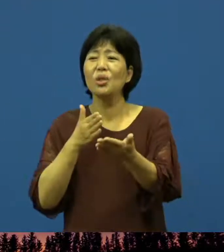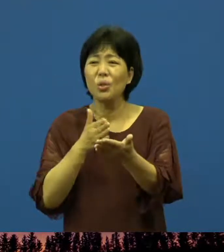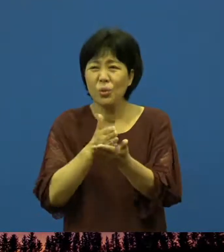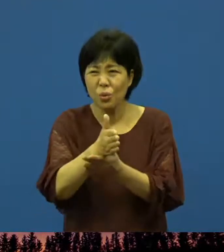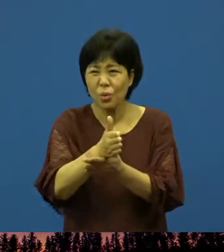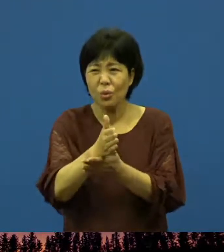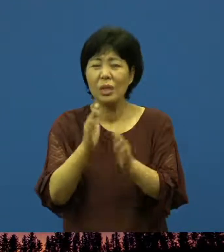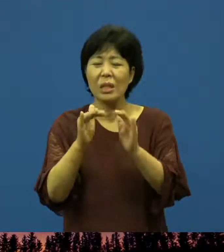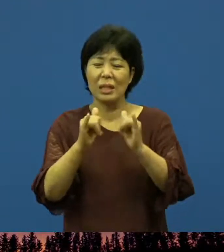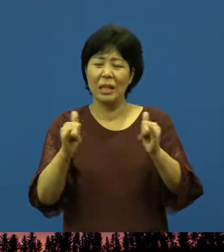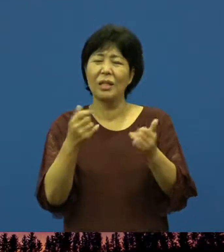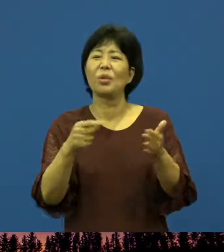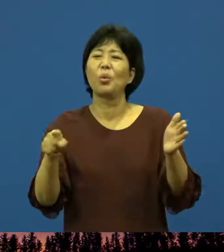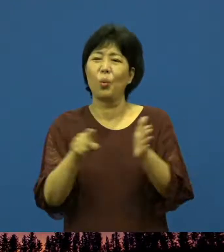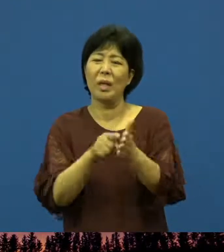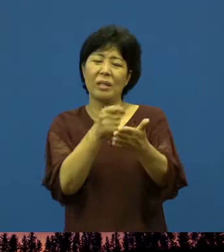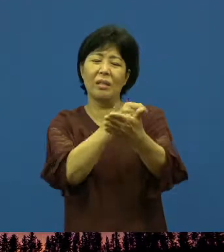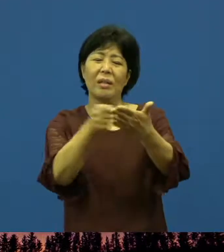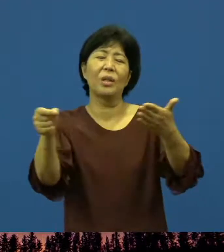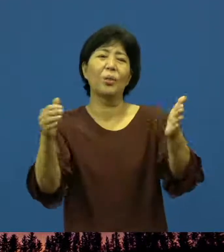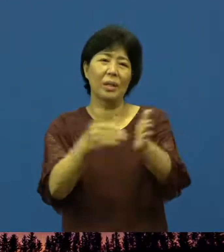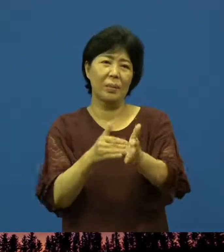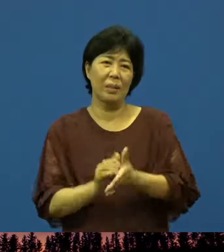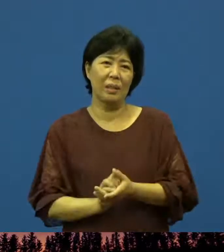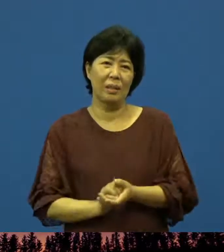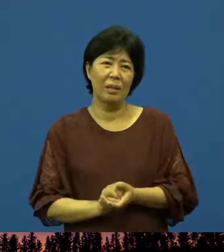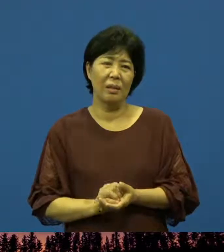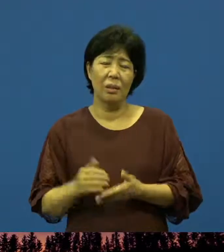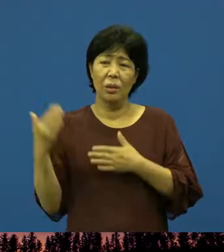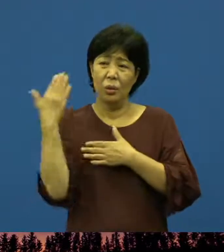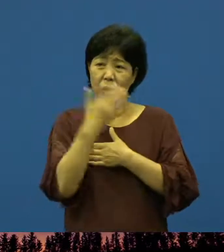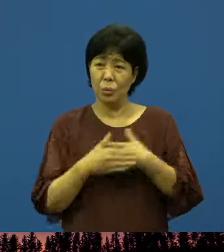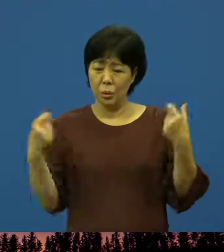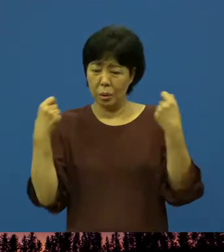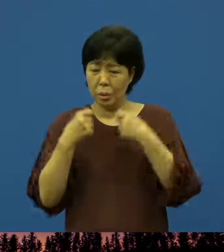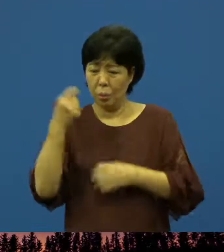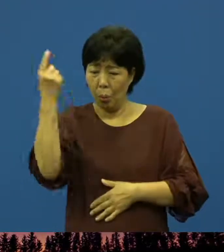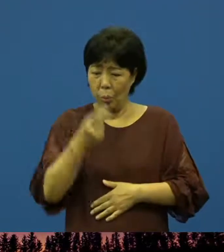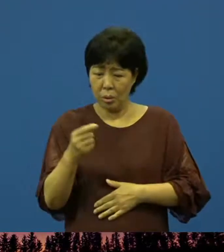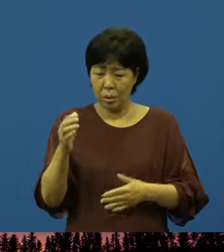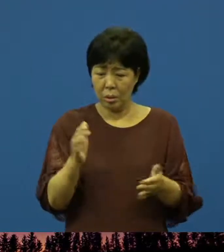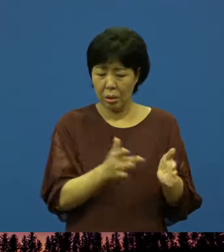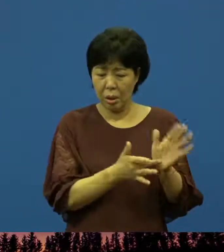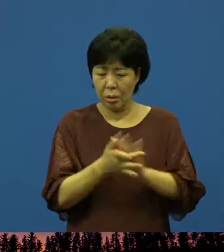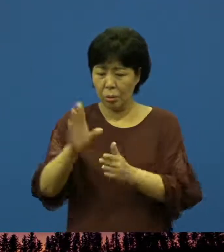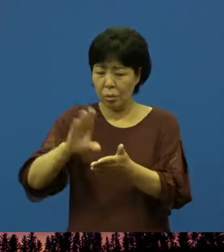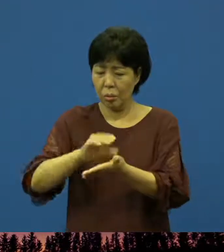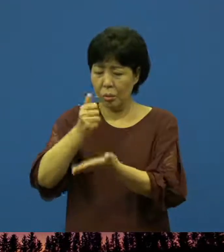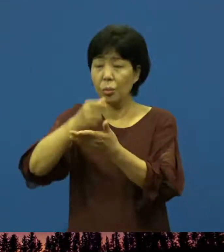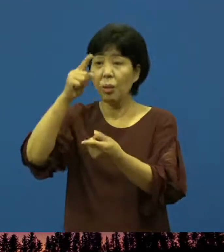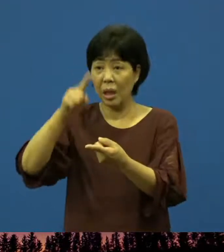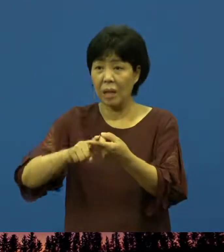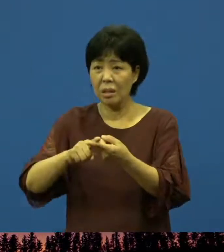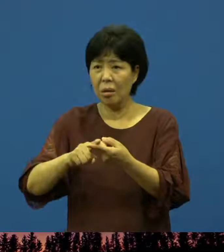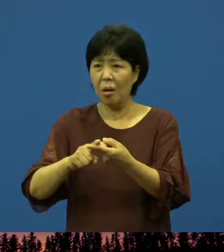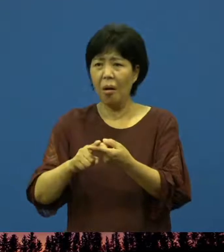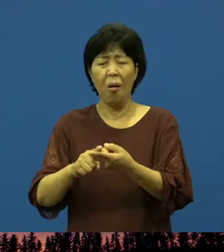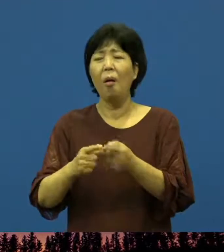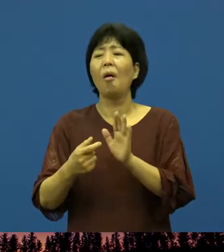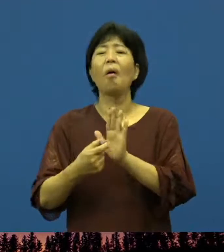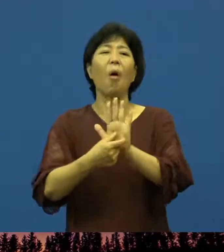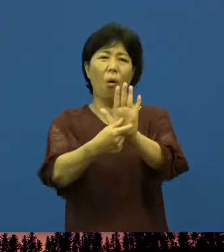영지주의자들은 그걸 부정해서 육체로 오신 예수를 부정하는 거죠. 근데 여러분, 인카네이션,